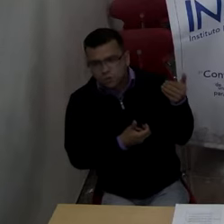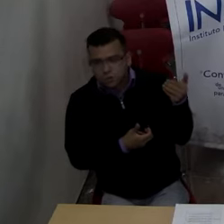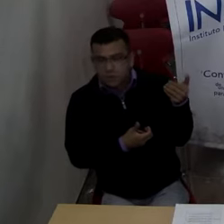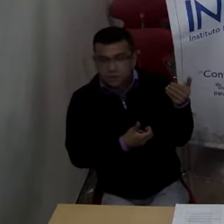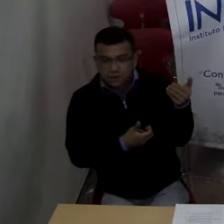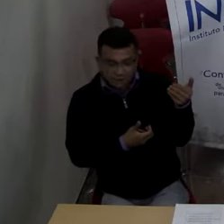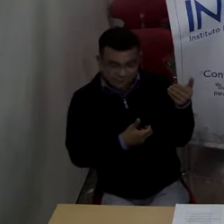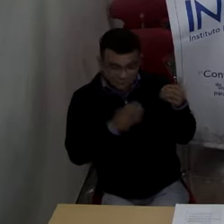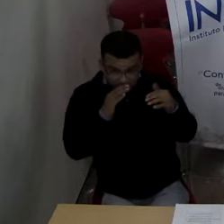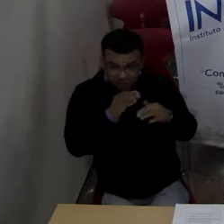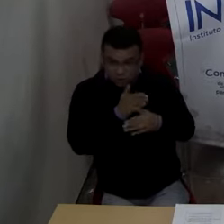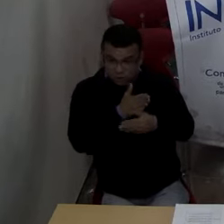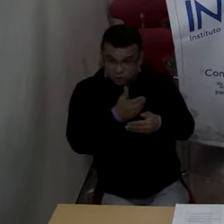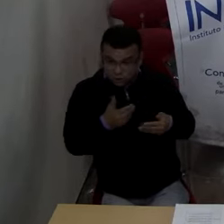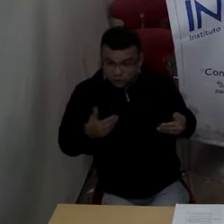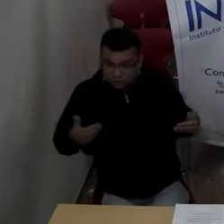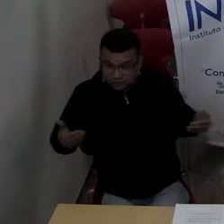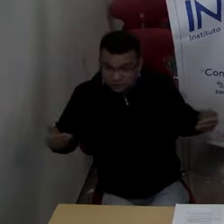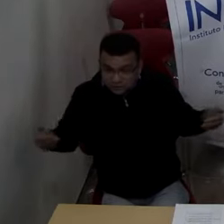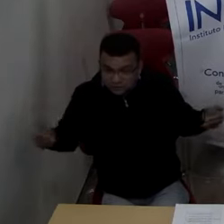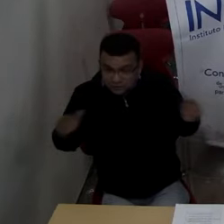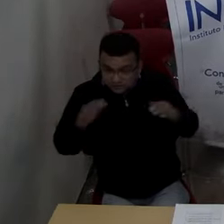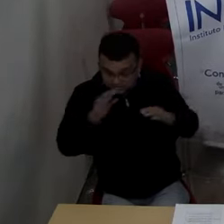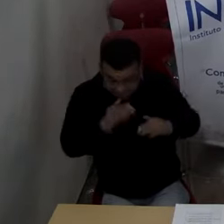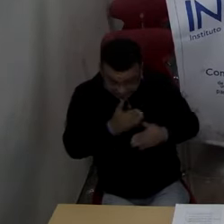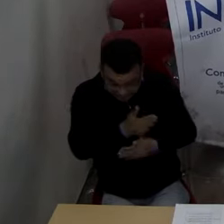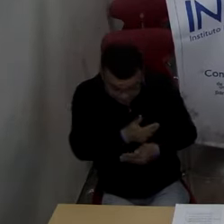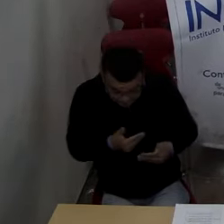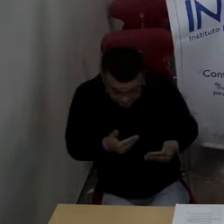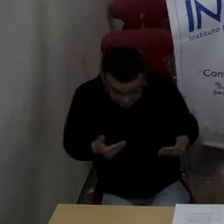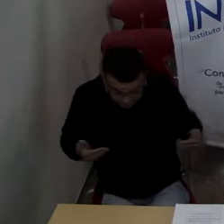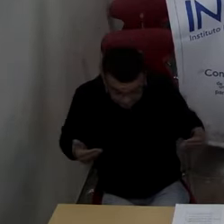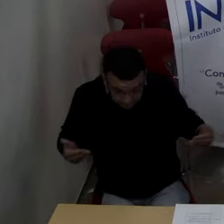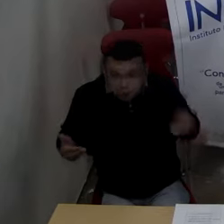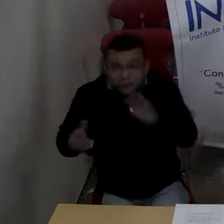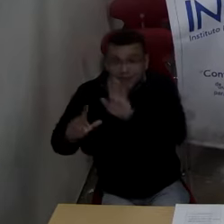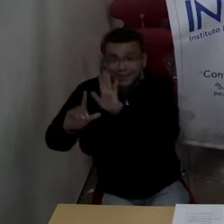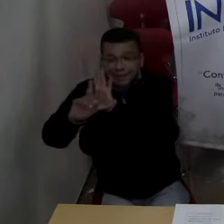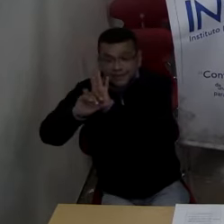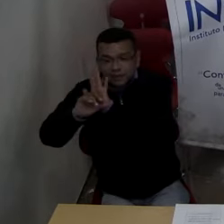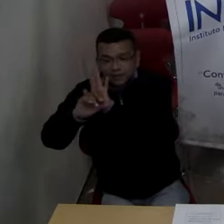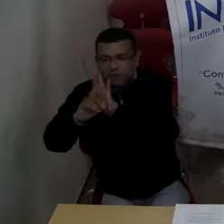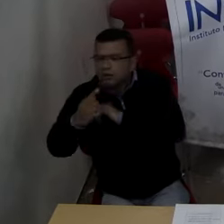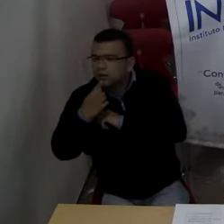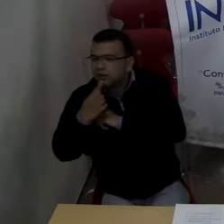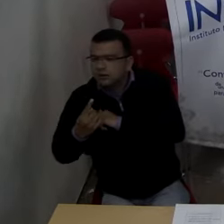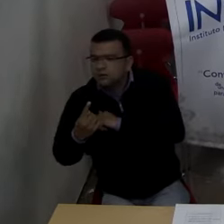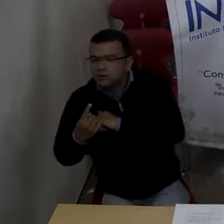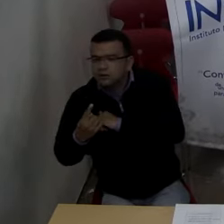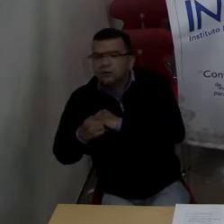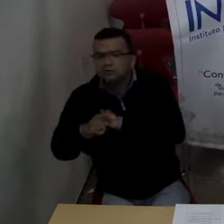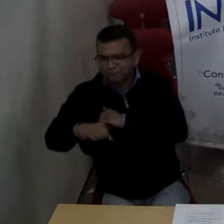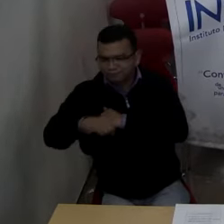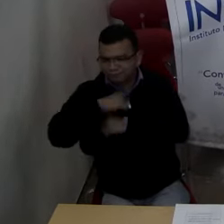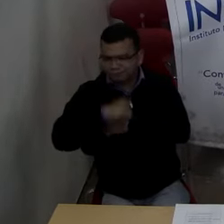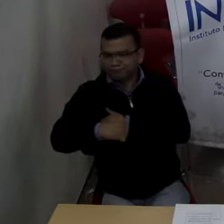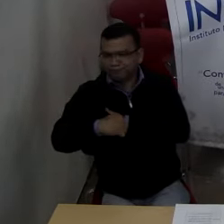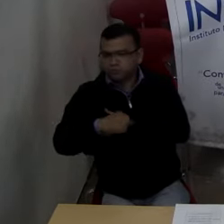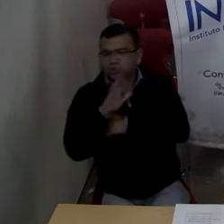al tamizaje auditivo neonatal. Es importantísimo para